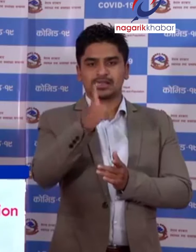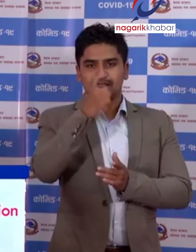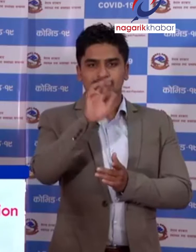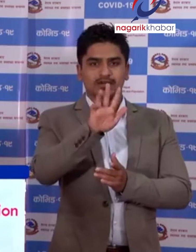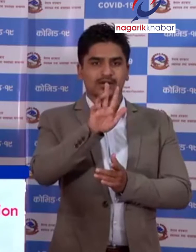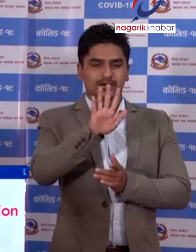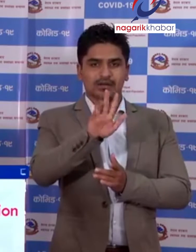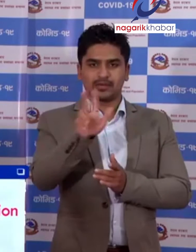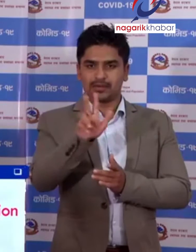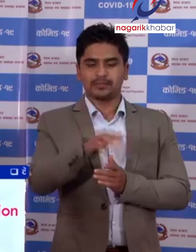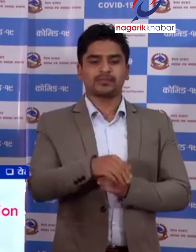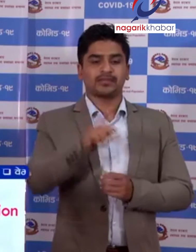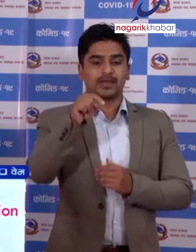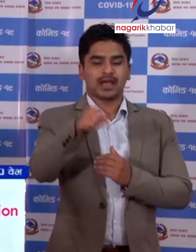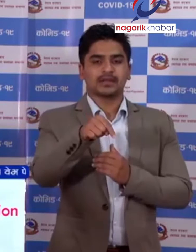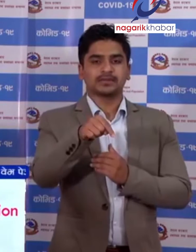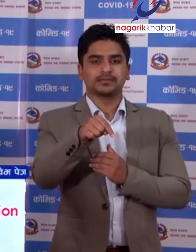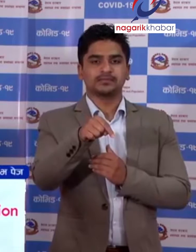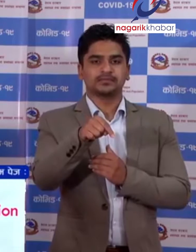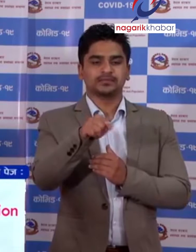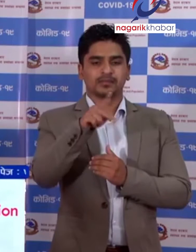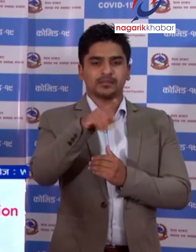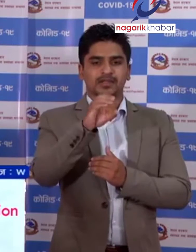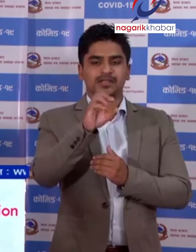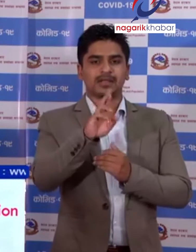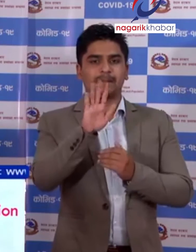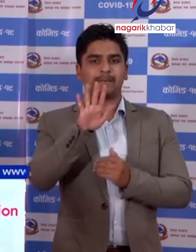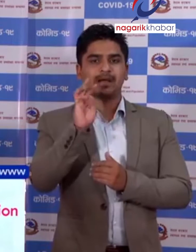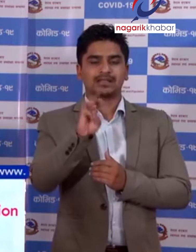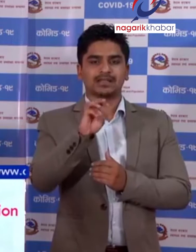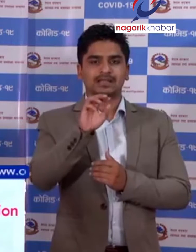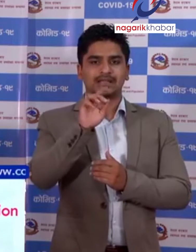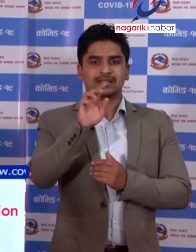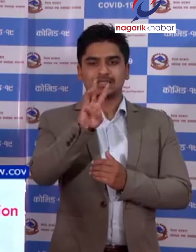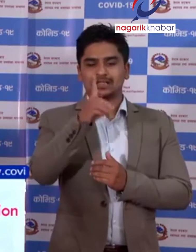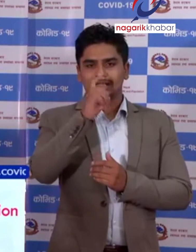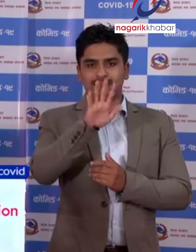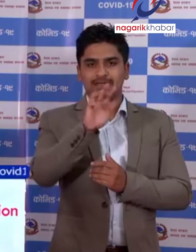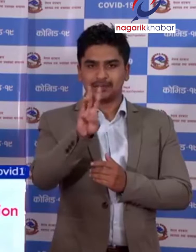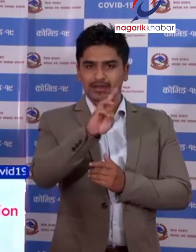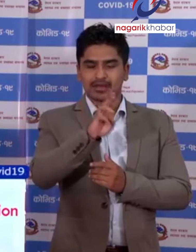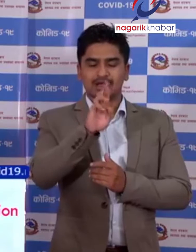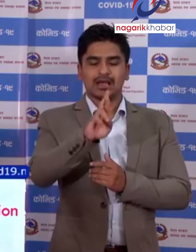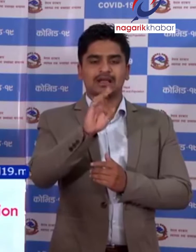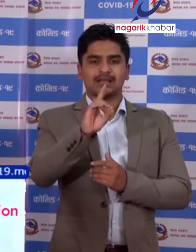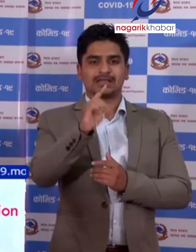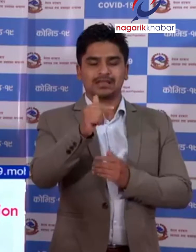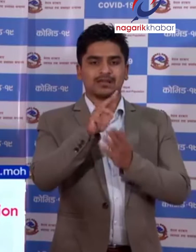1,66,158 र आज पीसीआर 5,353 र आरडीटी